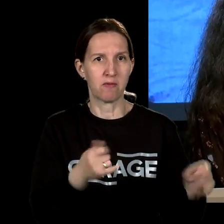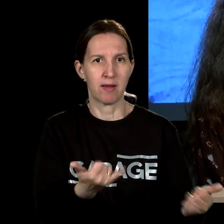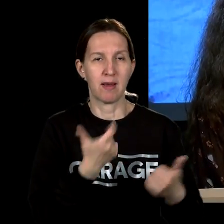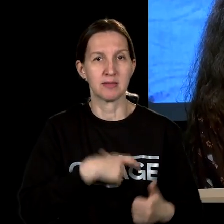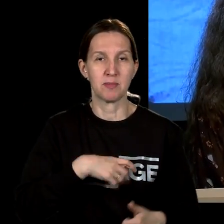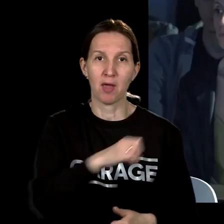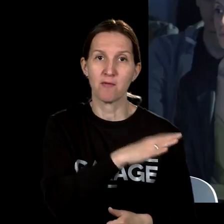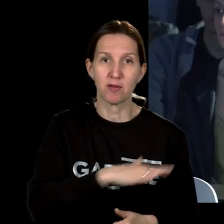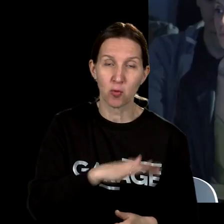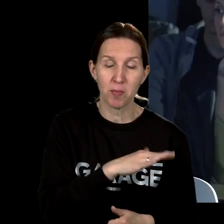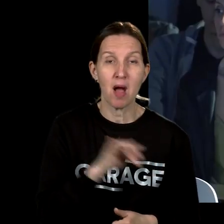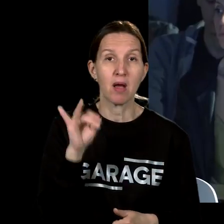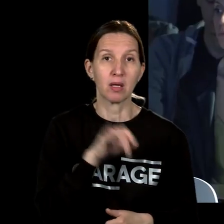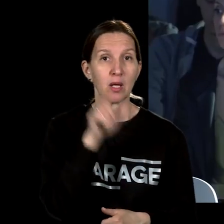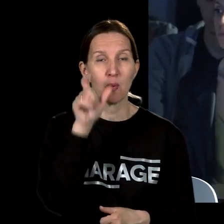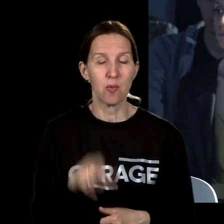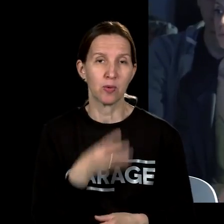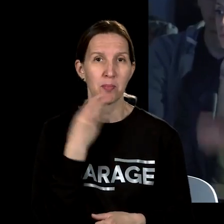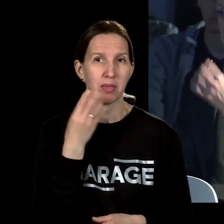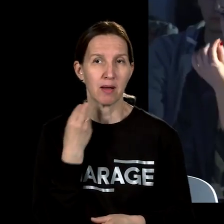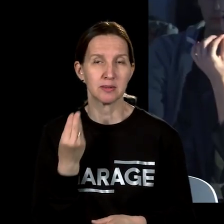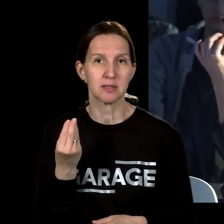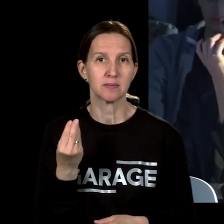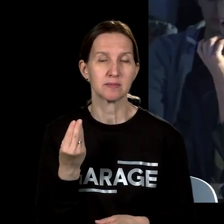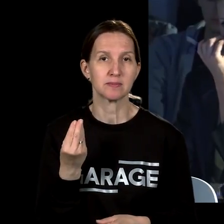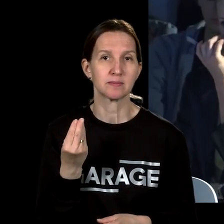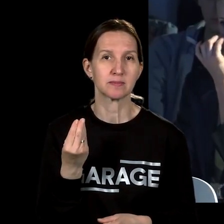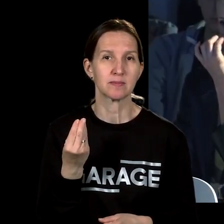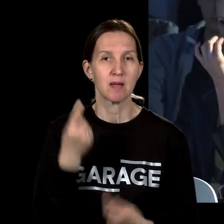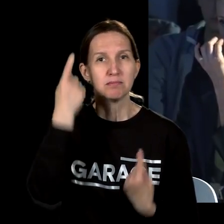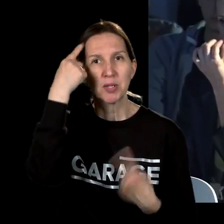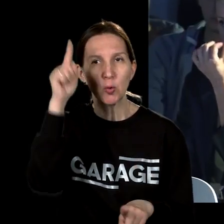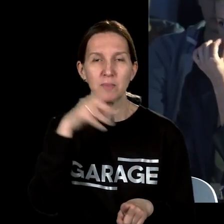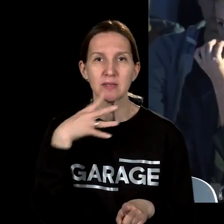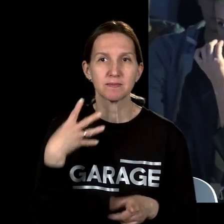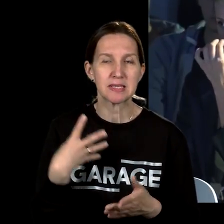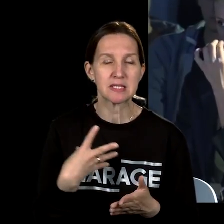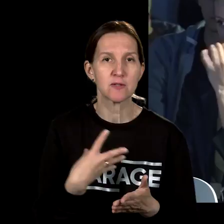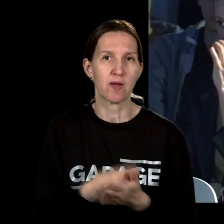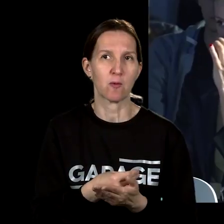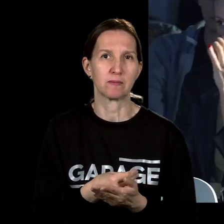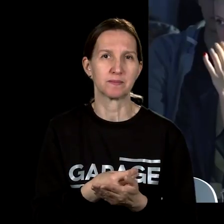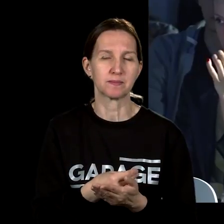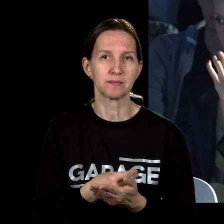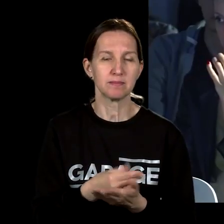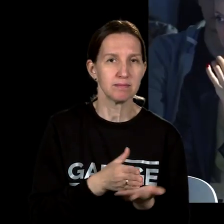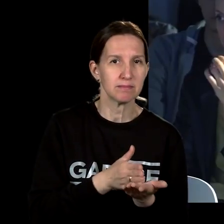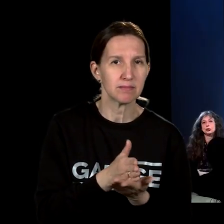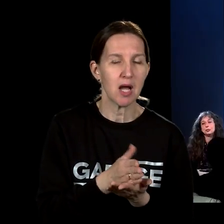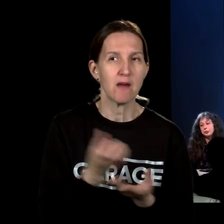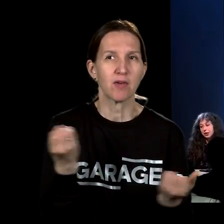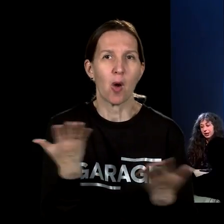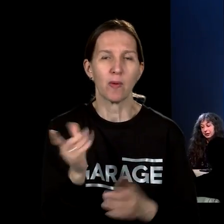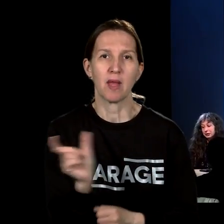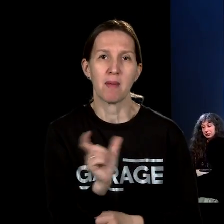то, что он... И то, что он пытается как бы придумать... Да, он в какой-то момент